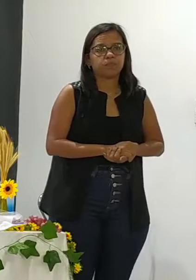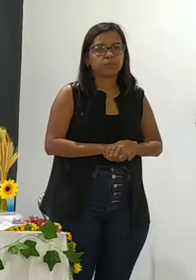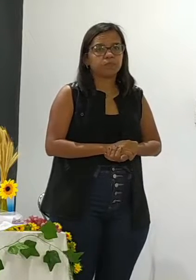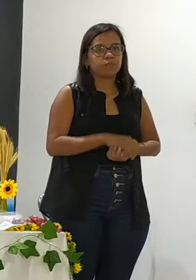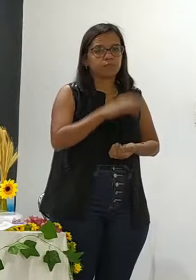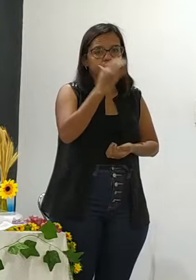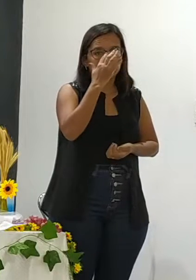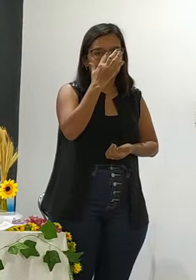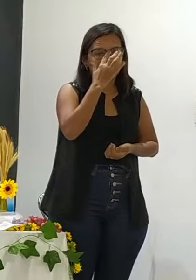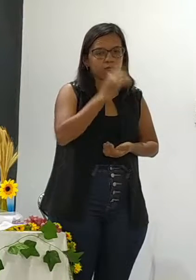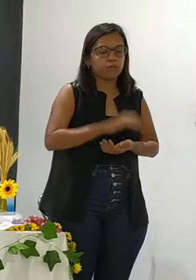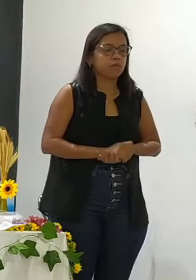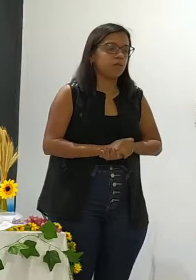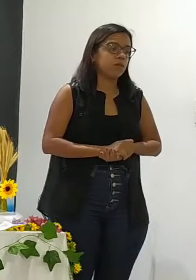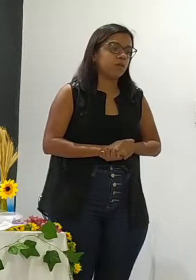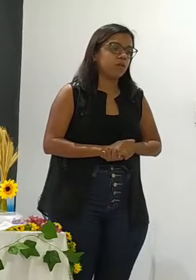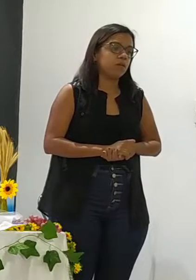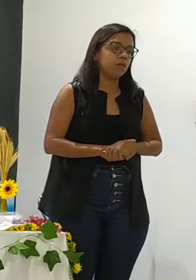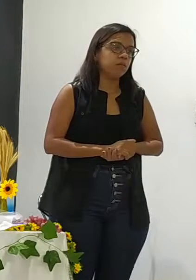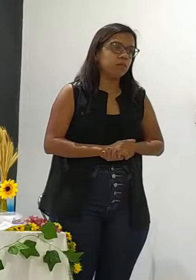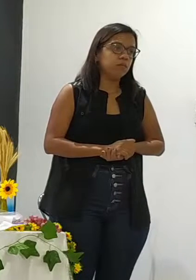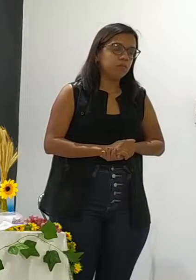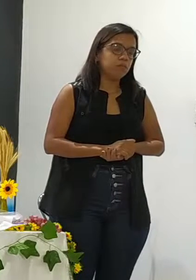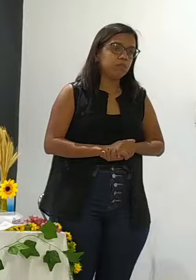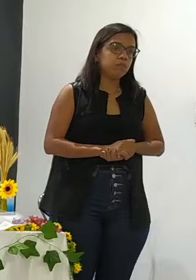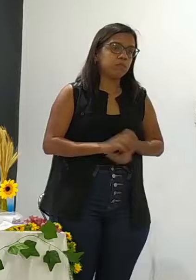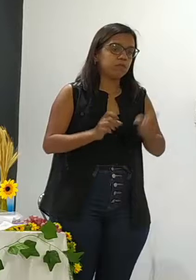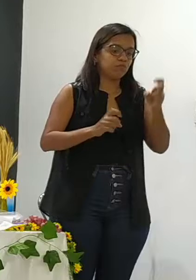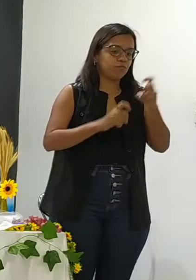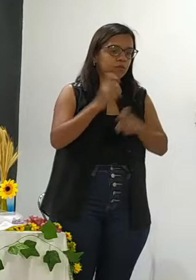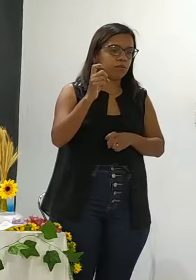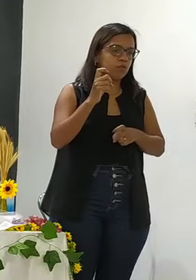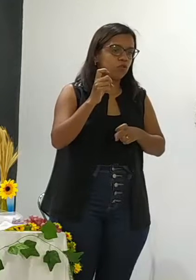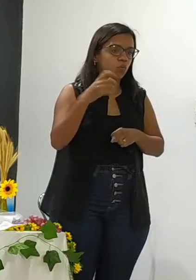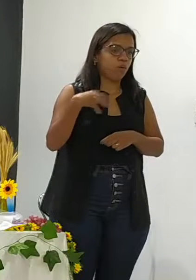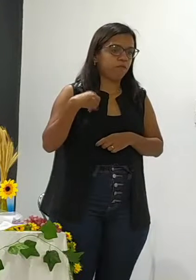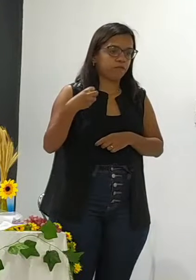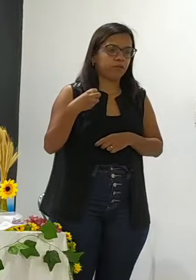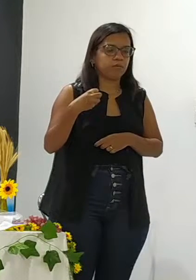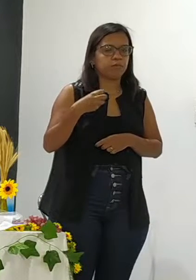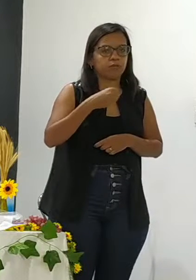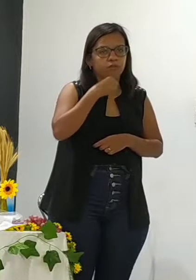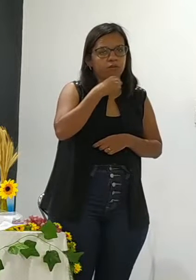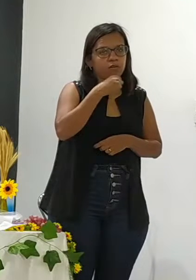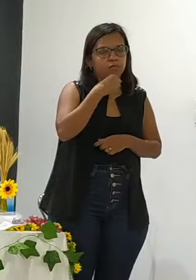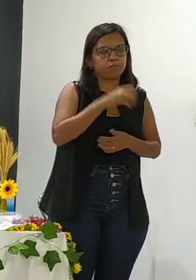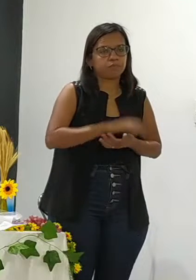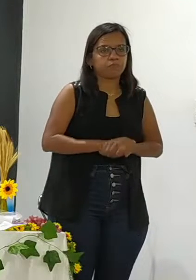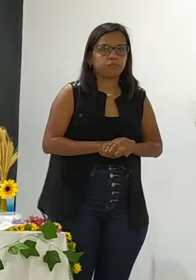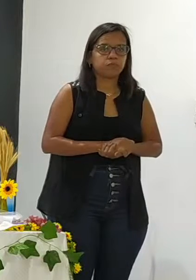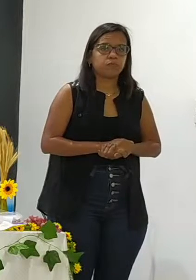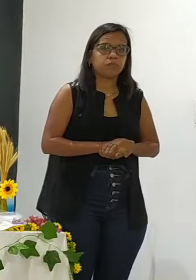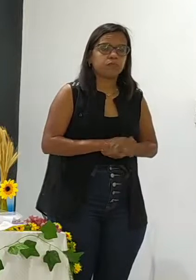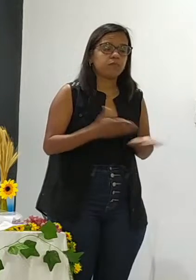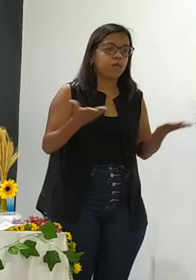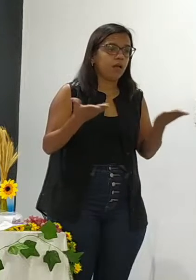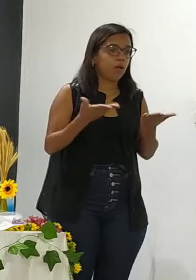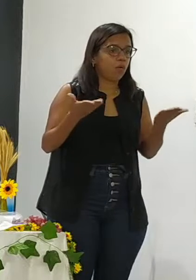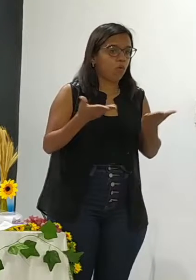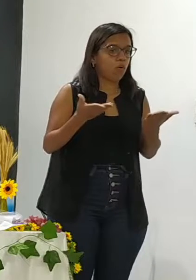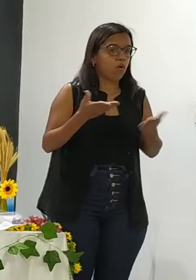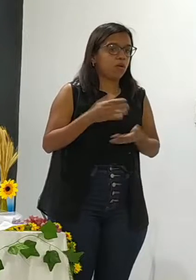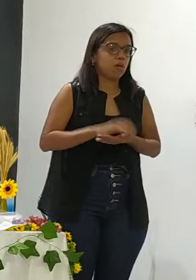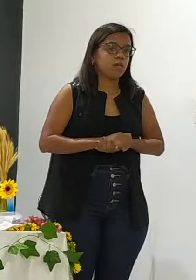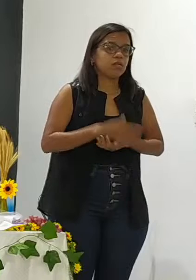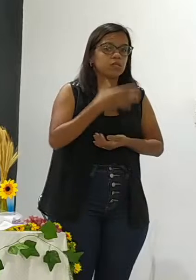Um filho de Ló que foi um incesto para sua filha mais velha. Então, agora, esse